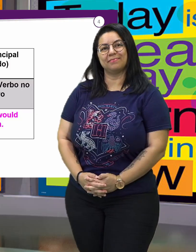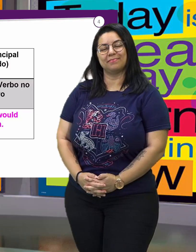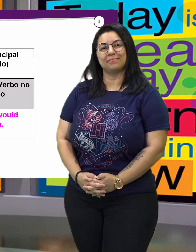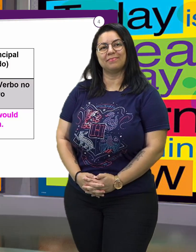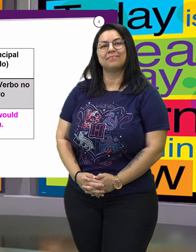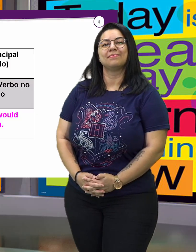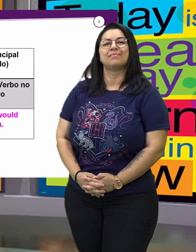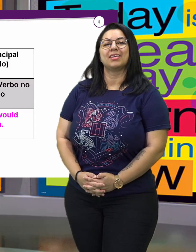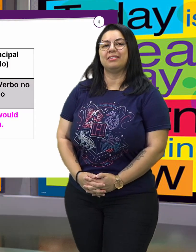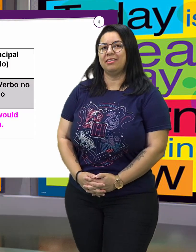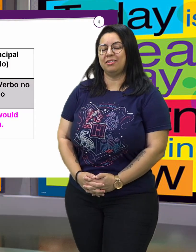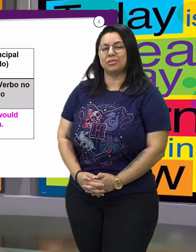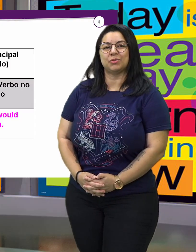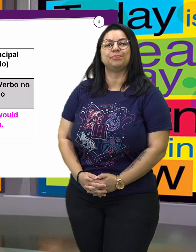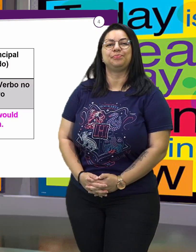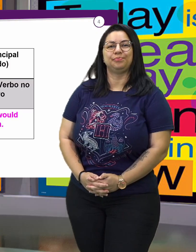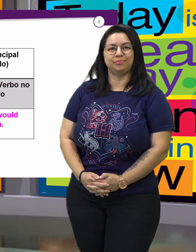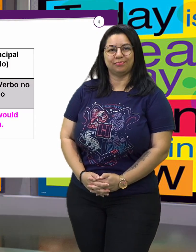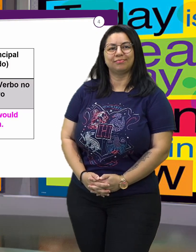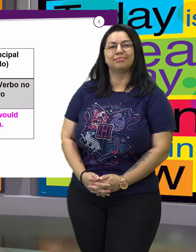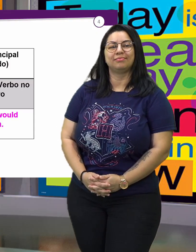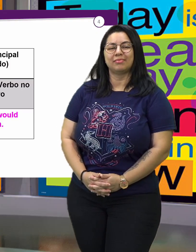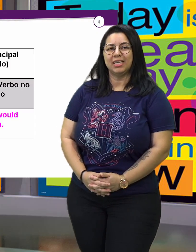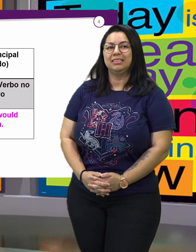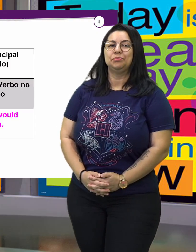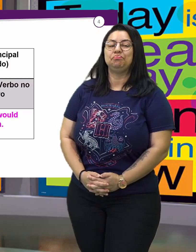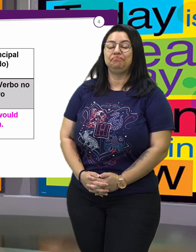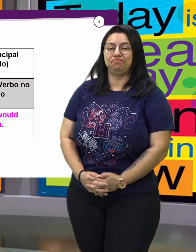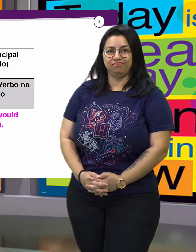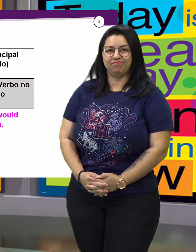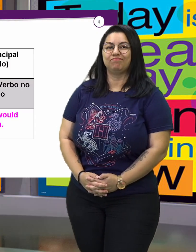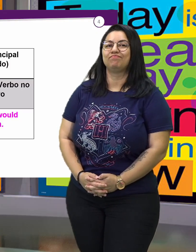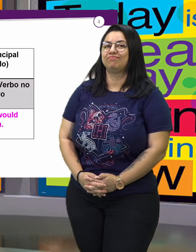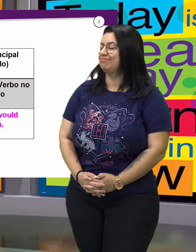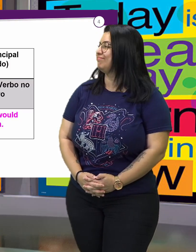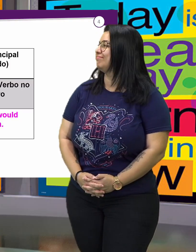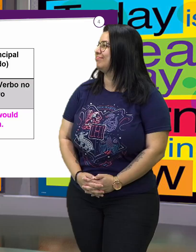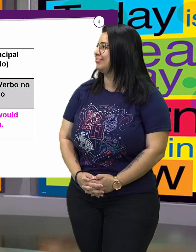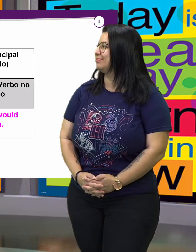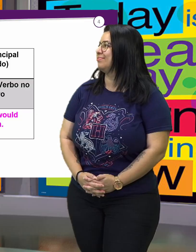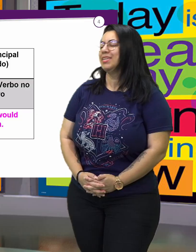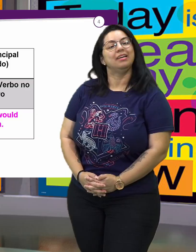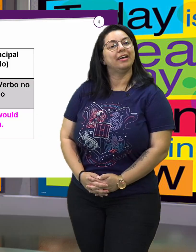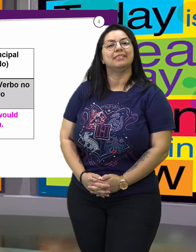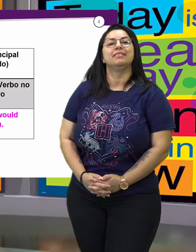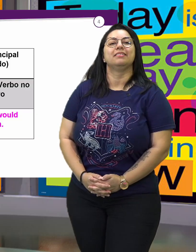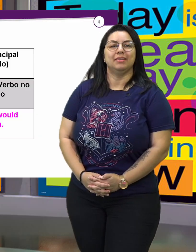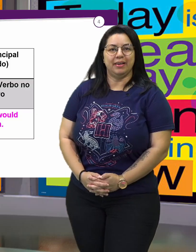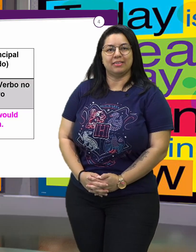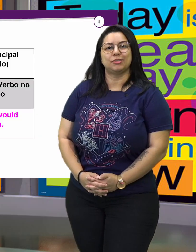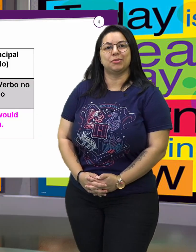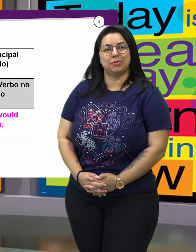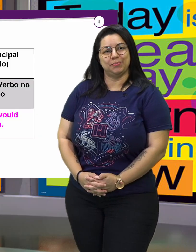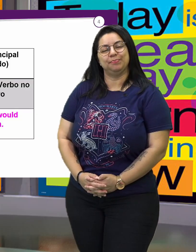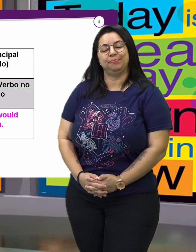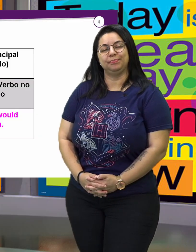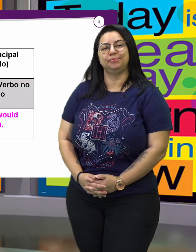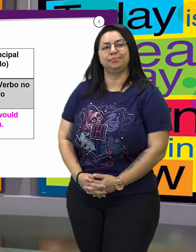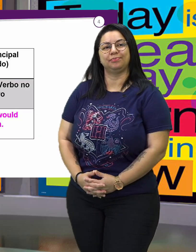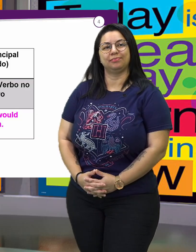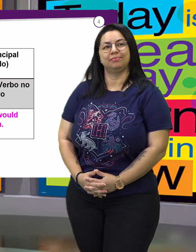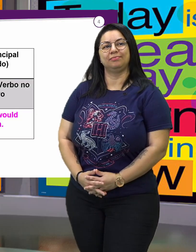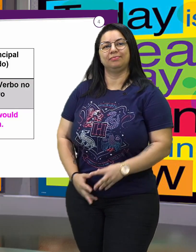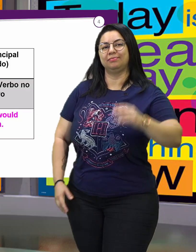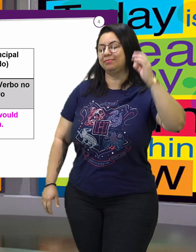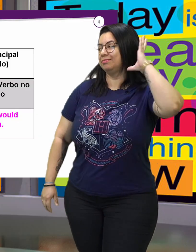para aconteceu, né? Isso. Aconteceu, passado. Mas vai ser, se essa coisa acontecesse, a